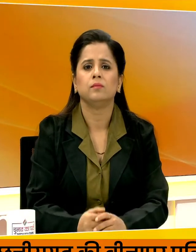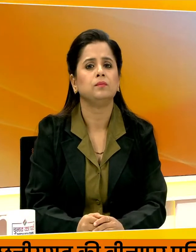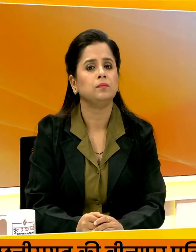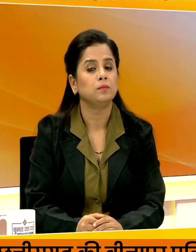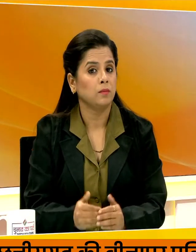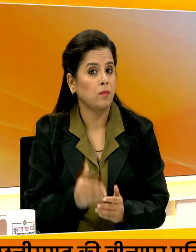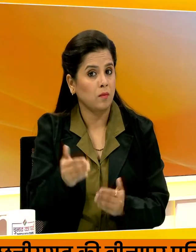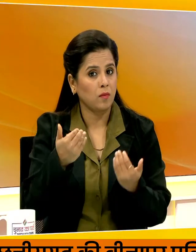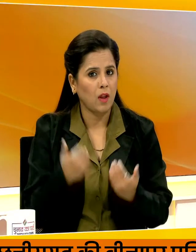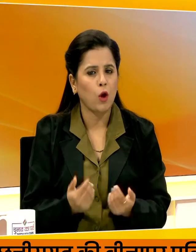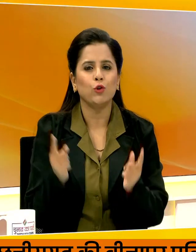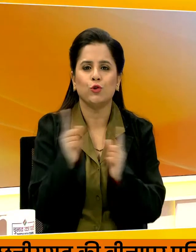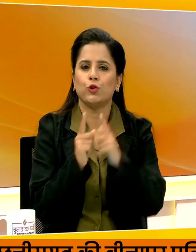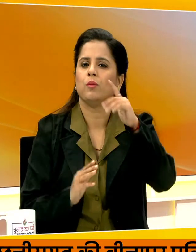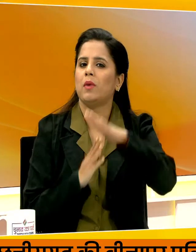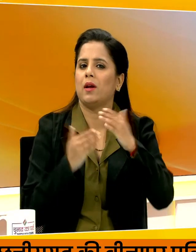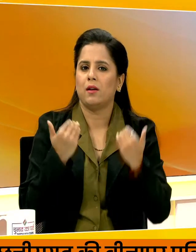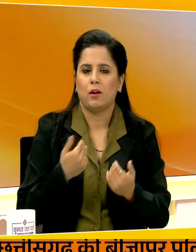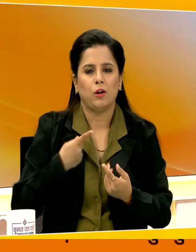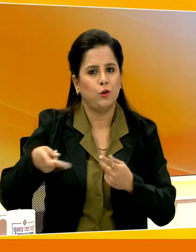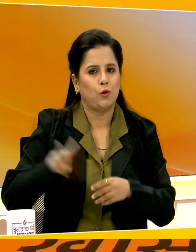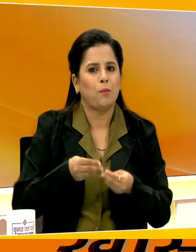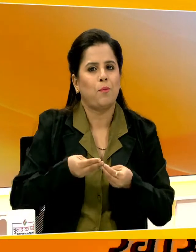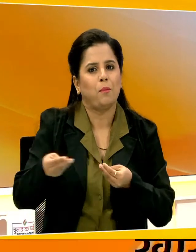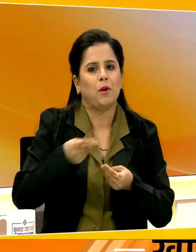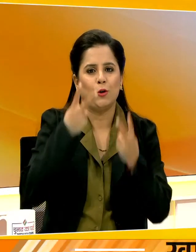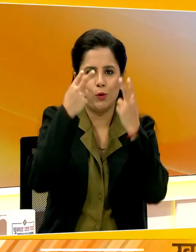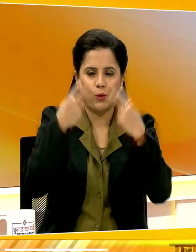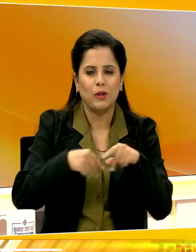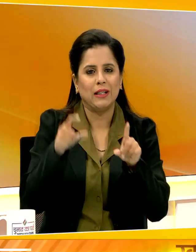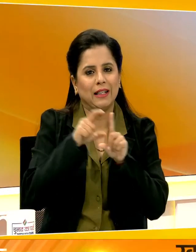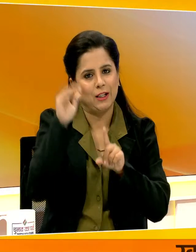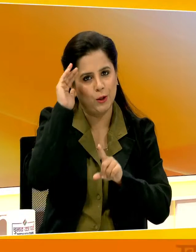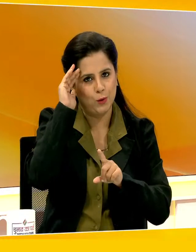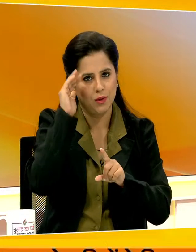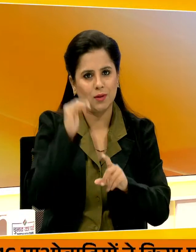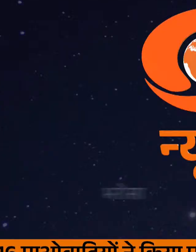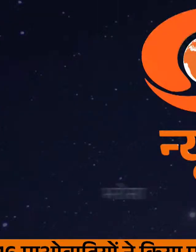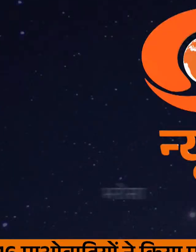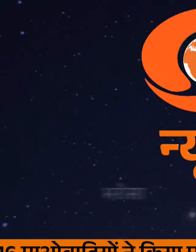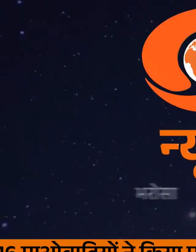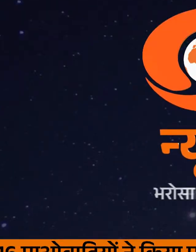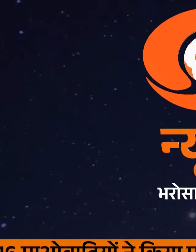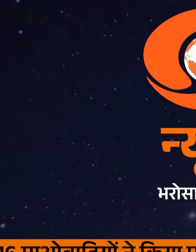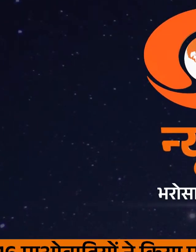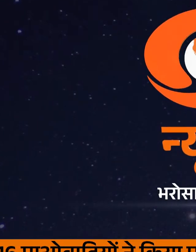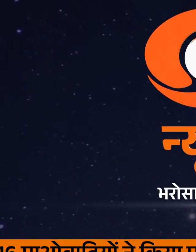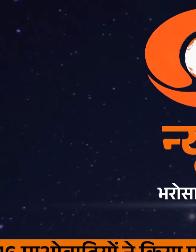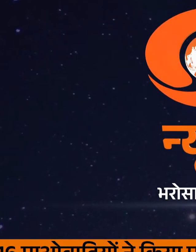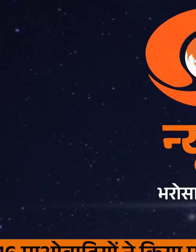और यहाँ रुकते हैं एक छोटे से ब्रेक के लिए, जल्द हाजिर होते हैं। आप देखते रहिए डीडी न्यूज।